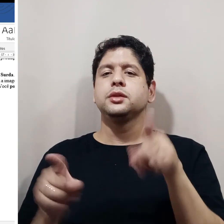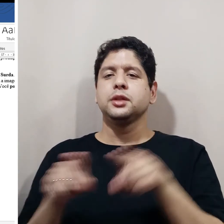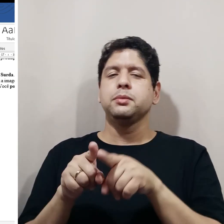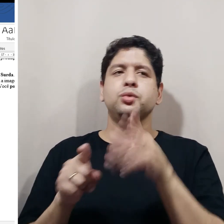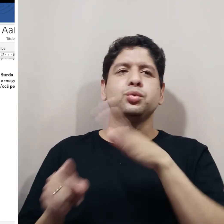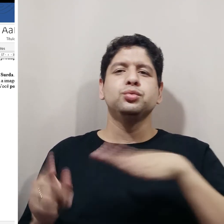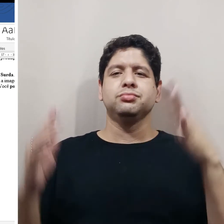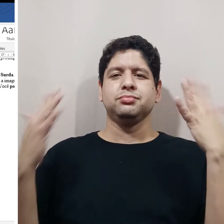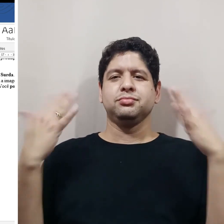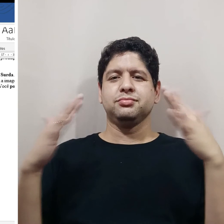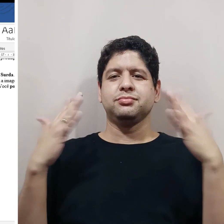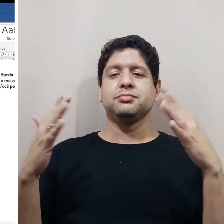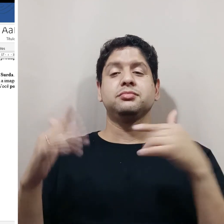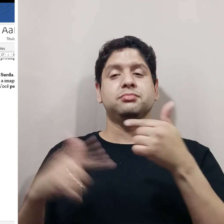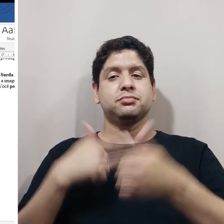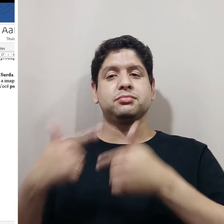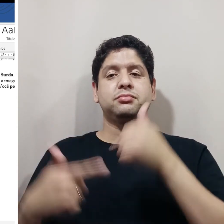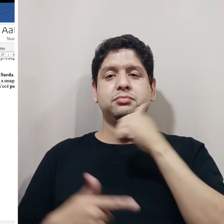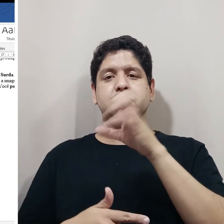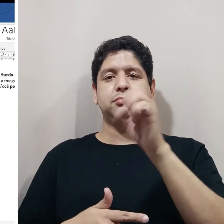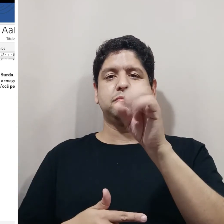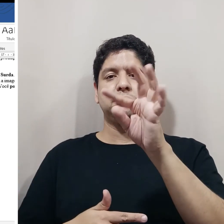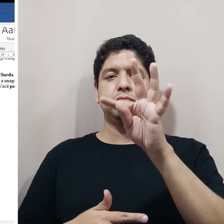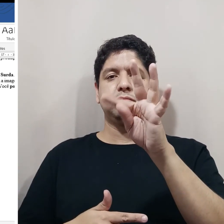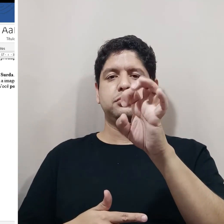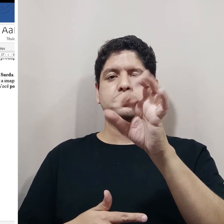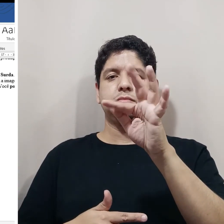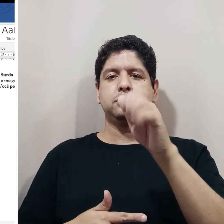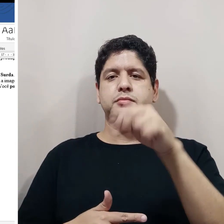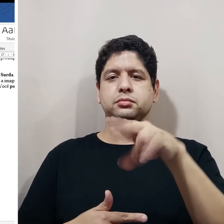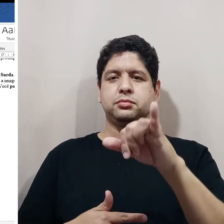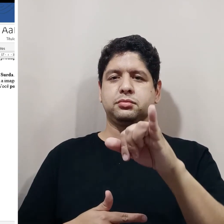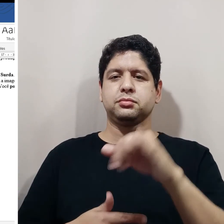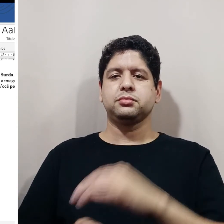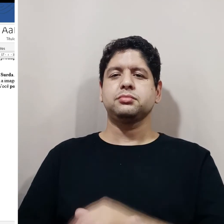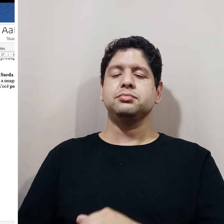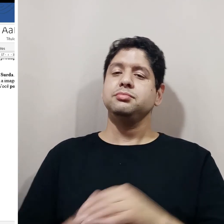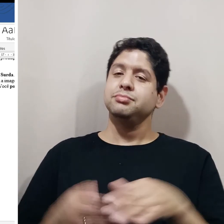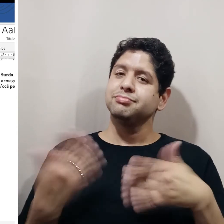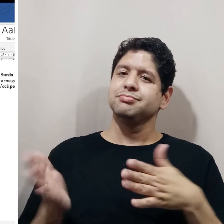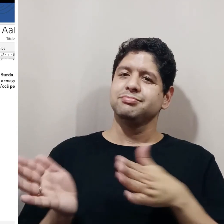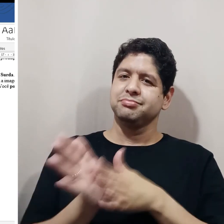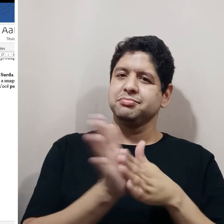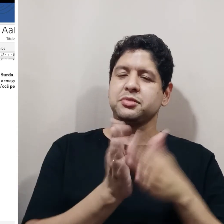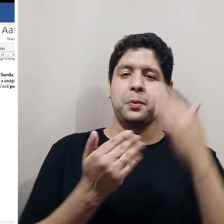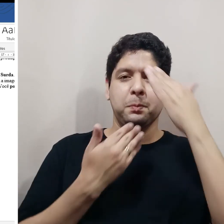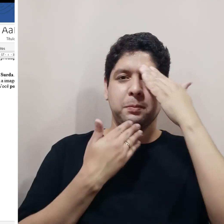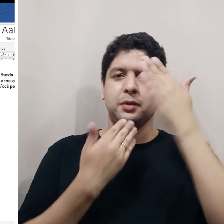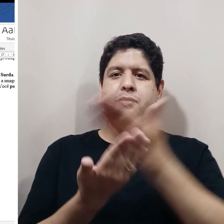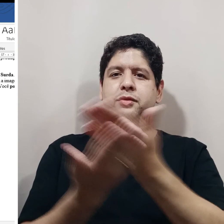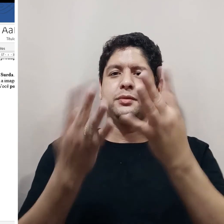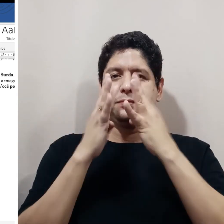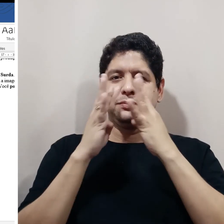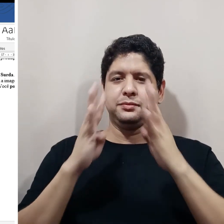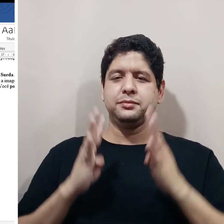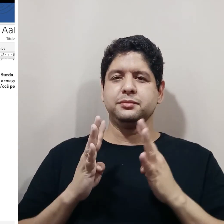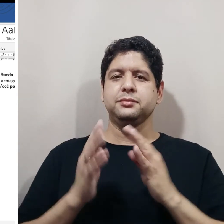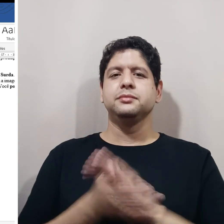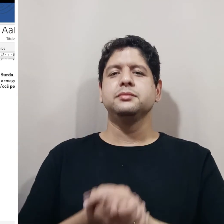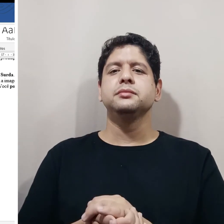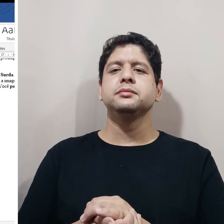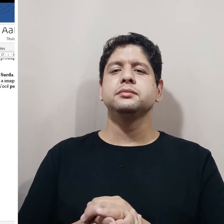ano passado, nas nossas atividades do Facebook, e que merece ser visto, né? E aplaudido. Aí, um grande trabalho